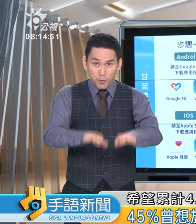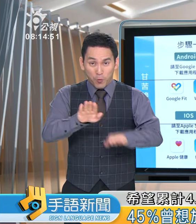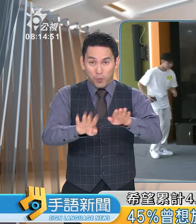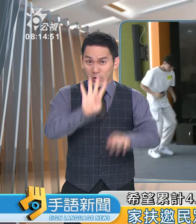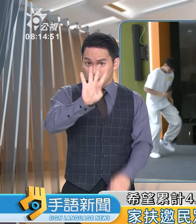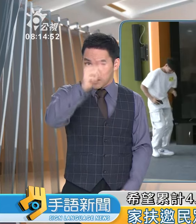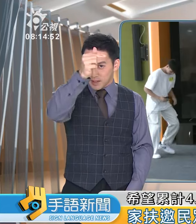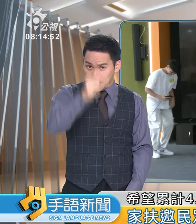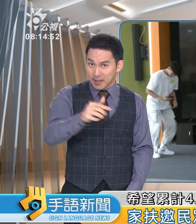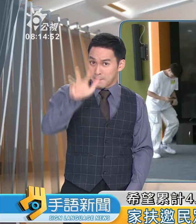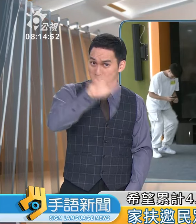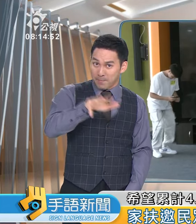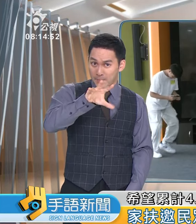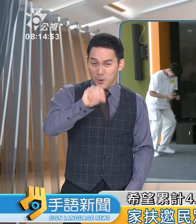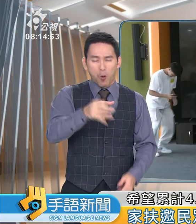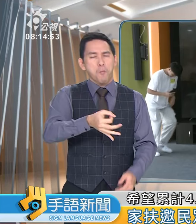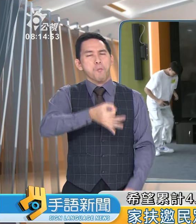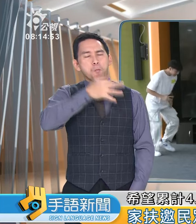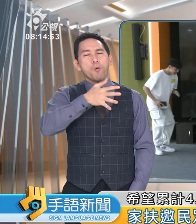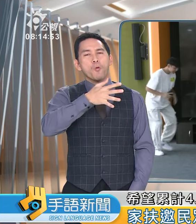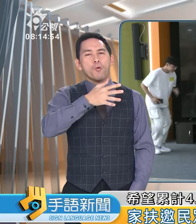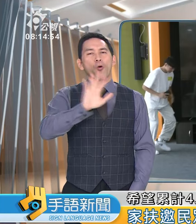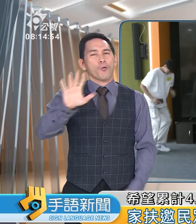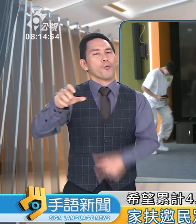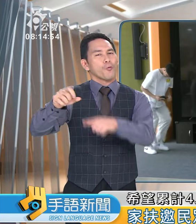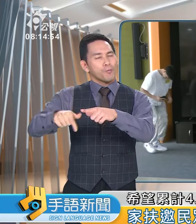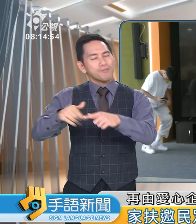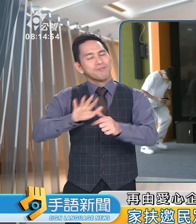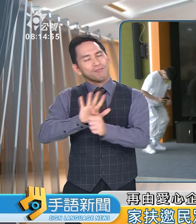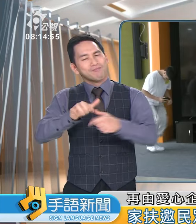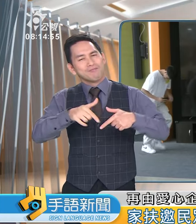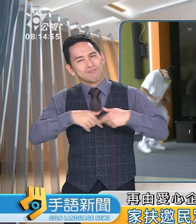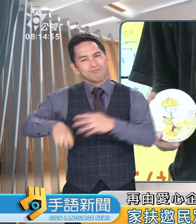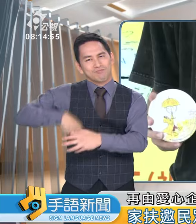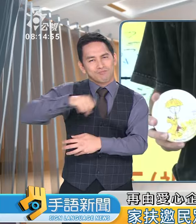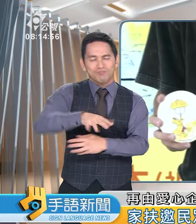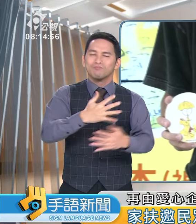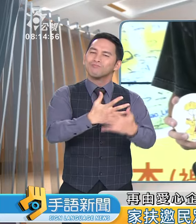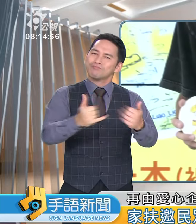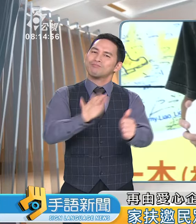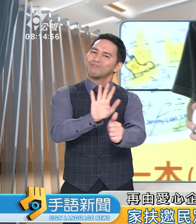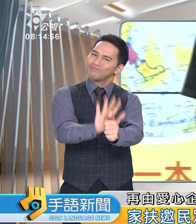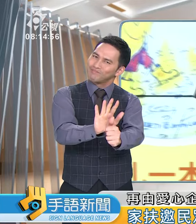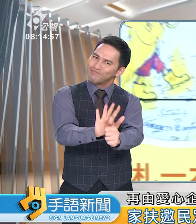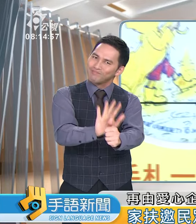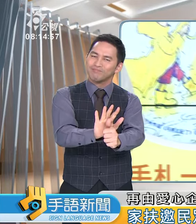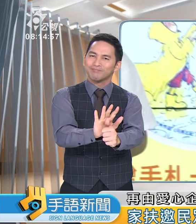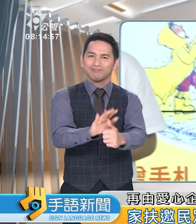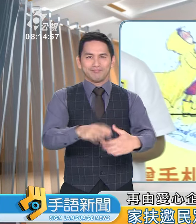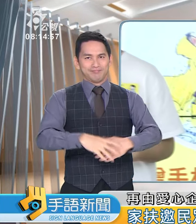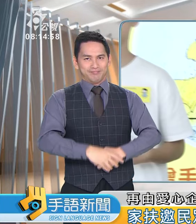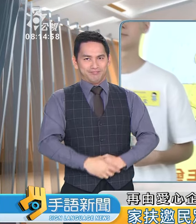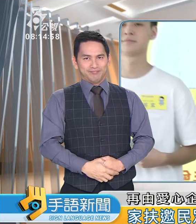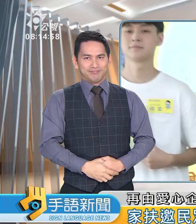计4.8亿布，再由爱心企业捐款筹募辅助经费。